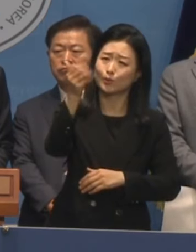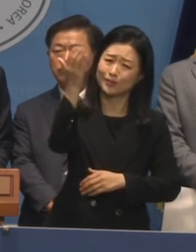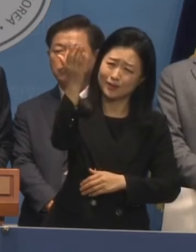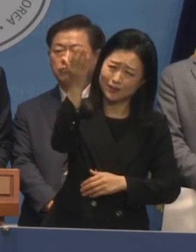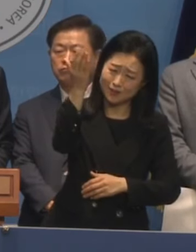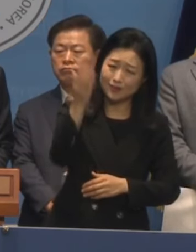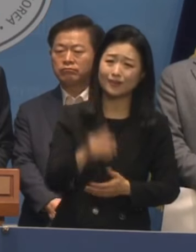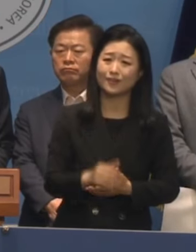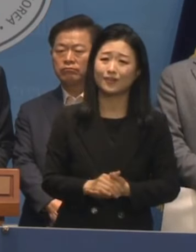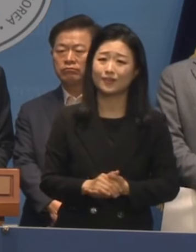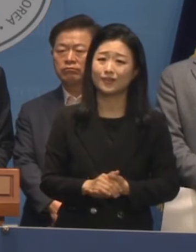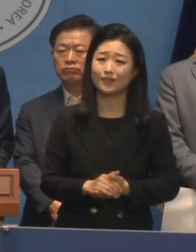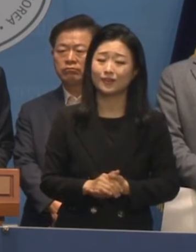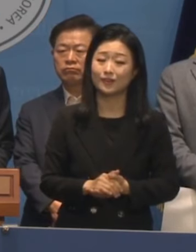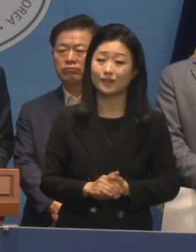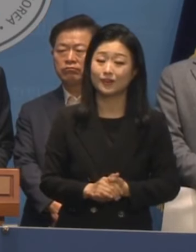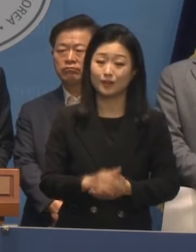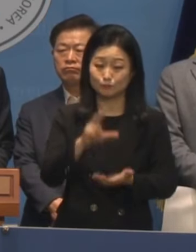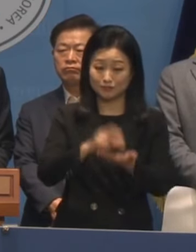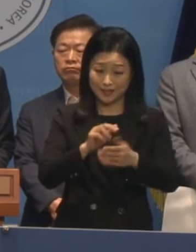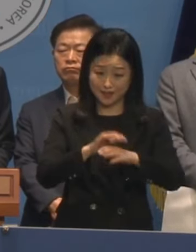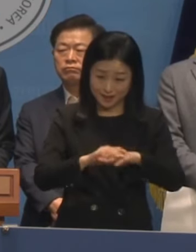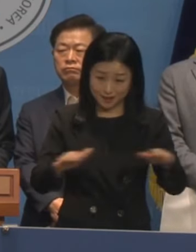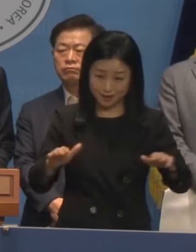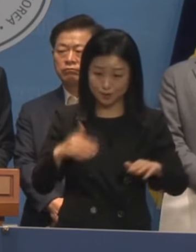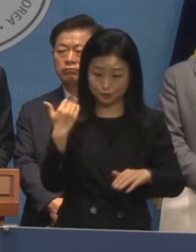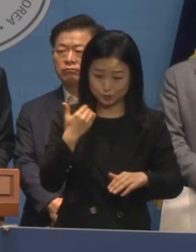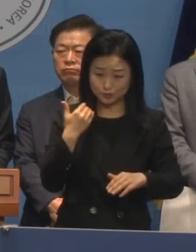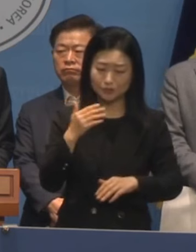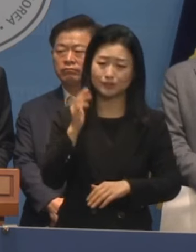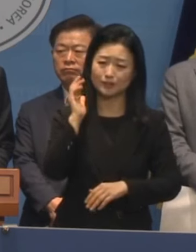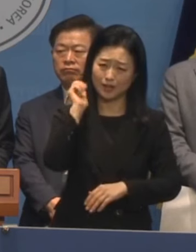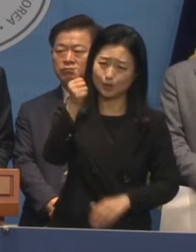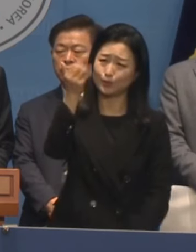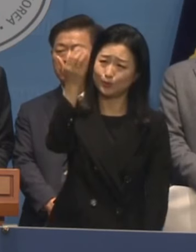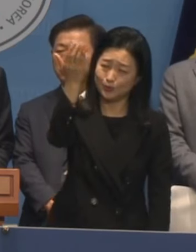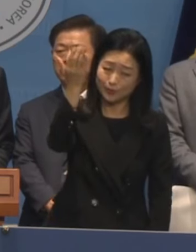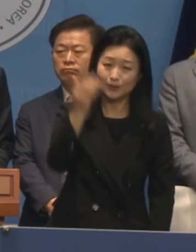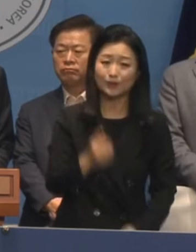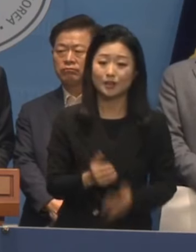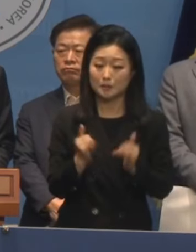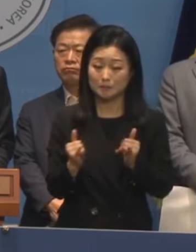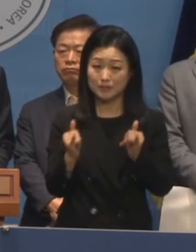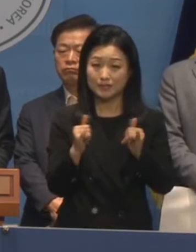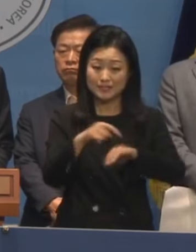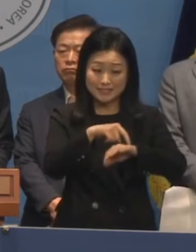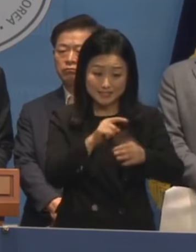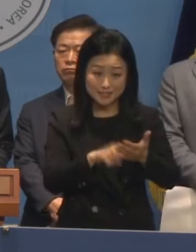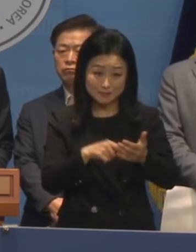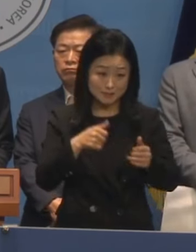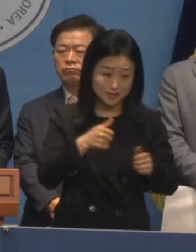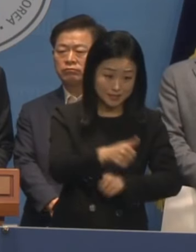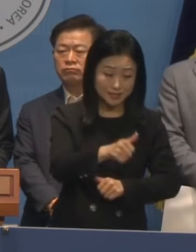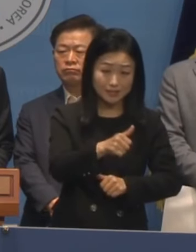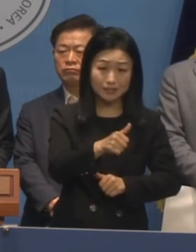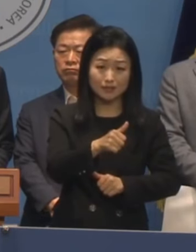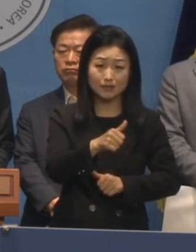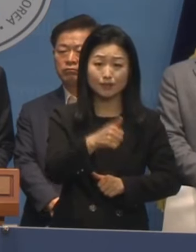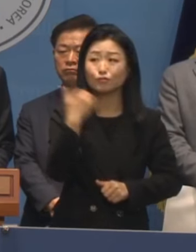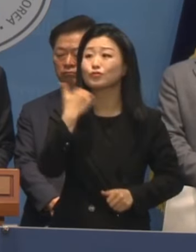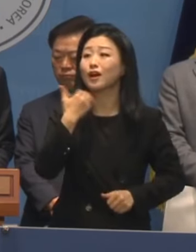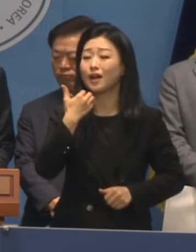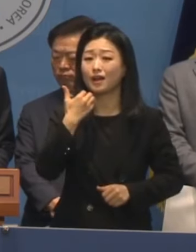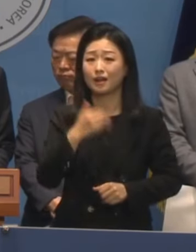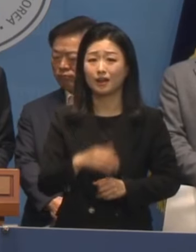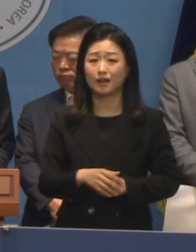그 끝 역시 대통령 본인에게 있을 것입니다 민심을이기는 정치는 없습니다 만시